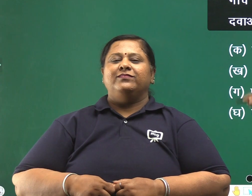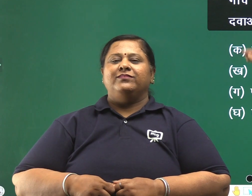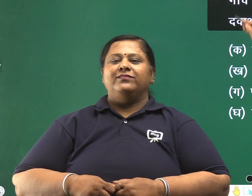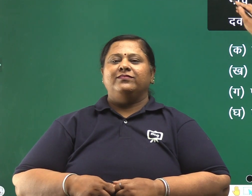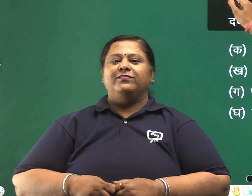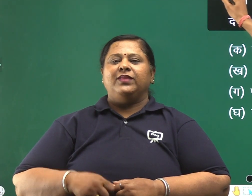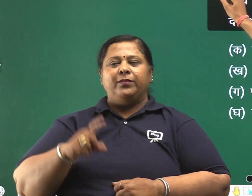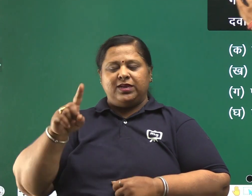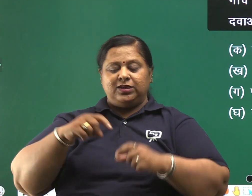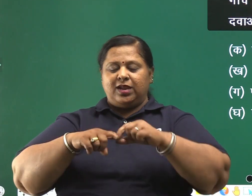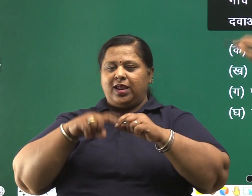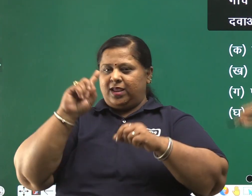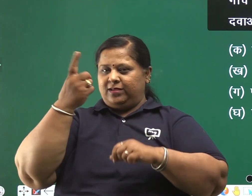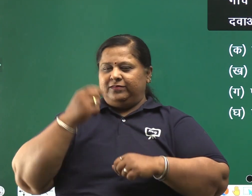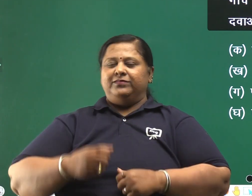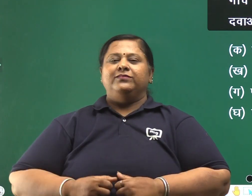प्रश्न 1।